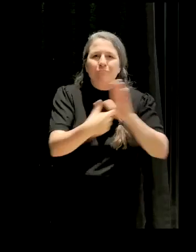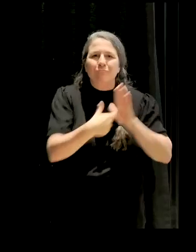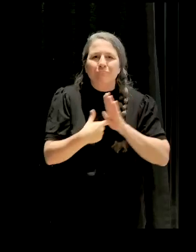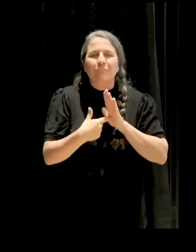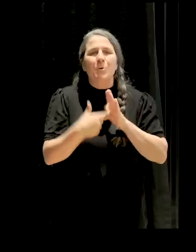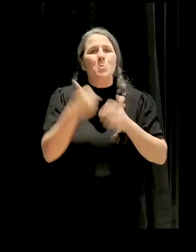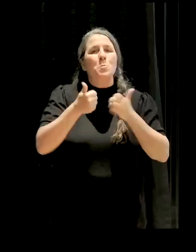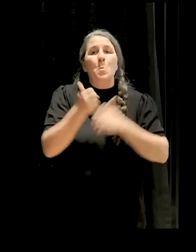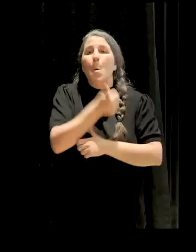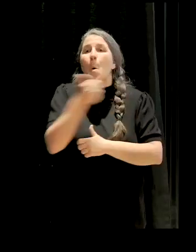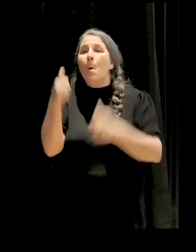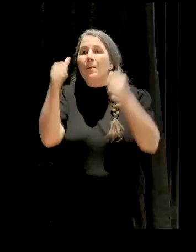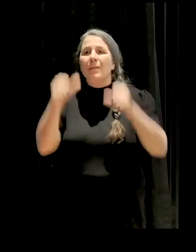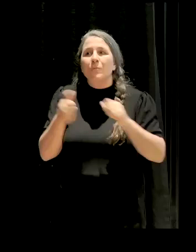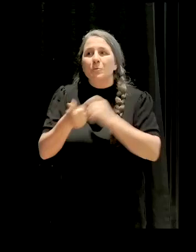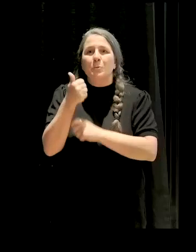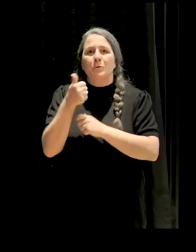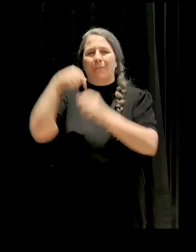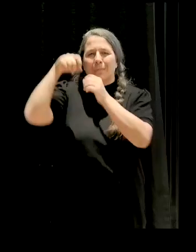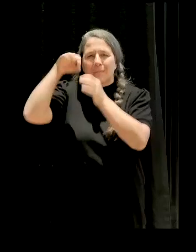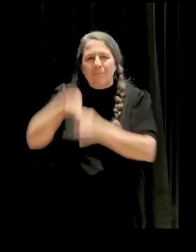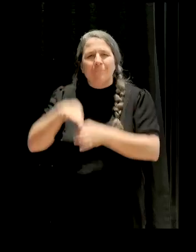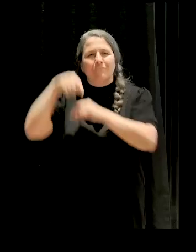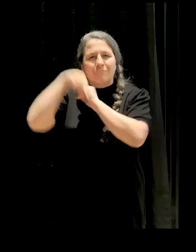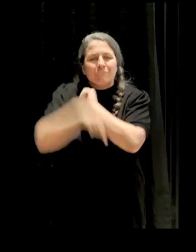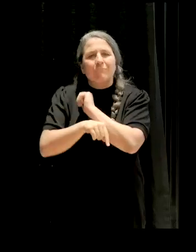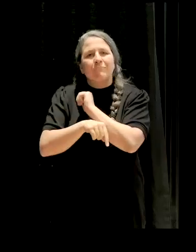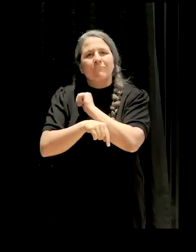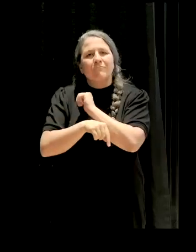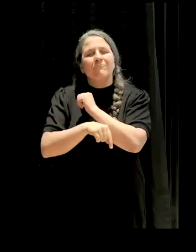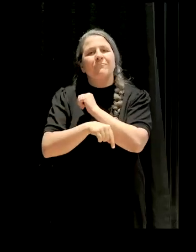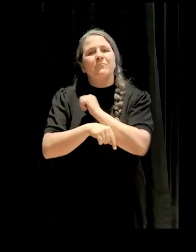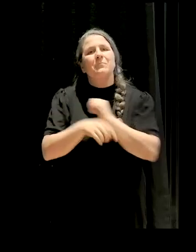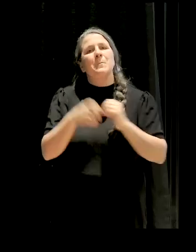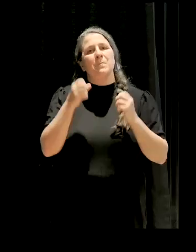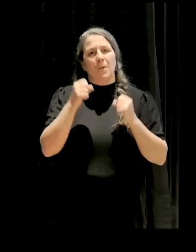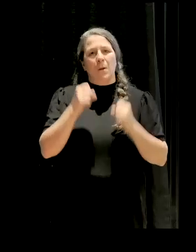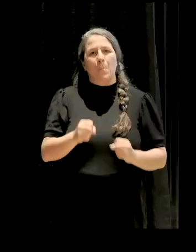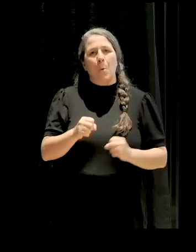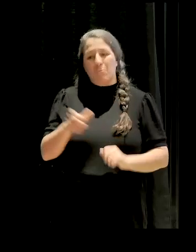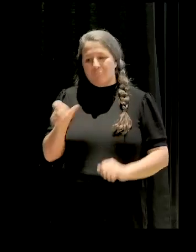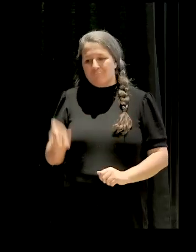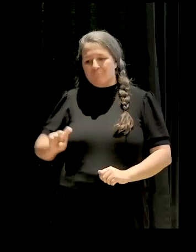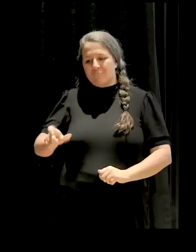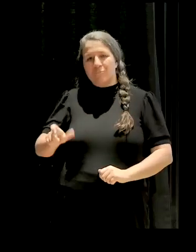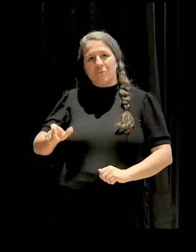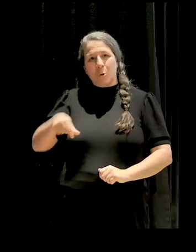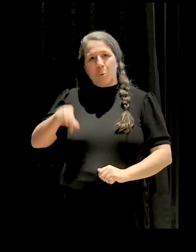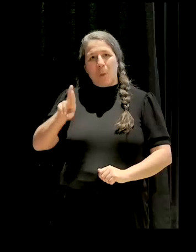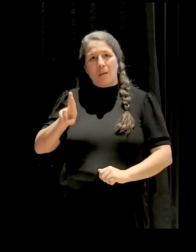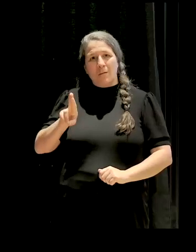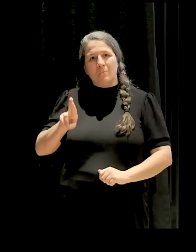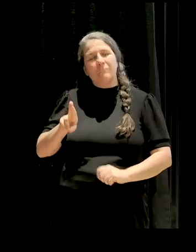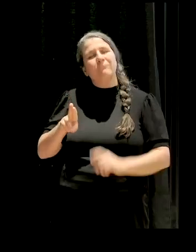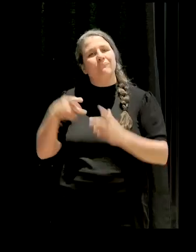ou à une autre affiche qui a plus d'informations, plus de données, je vous recommanderais de scanner le code QR qui est sur l'affiche devant vous pour avoir